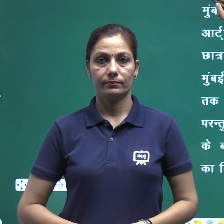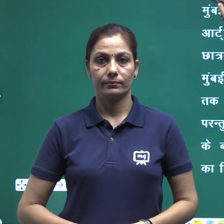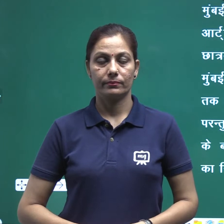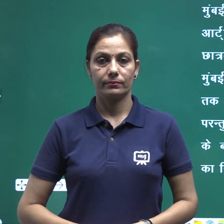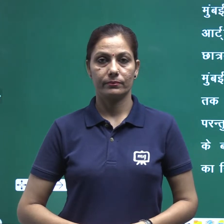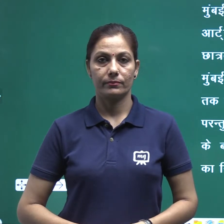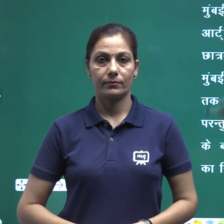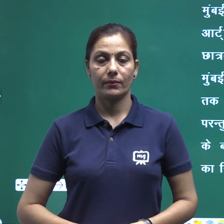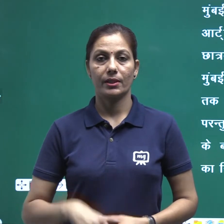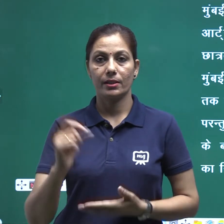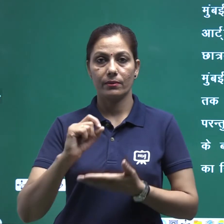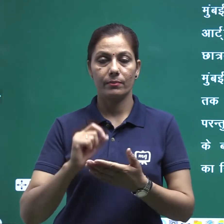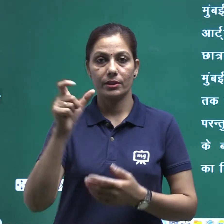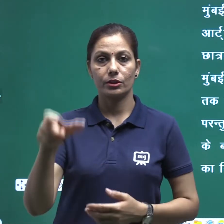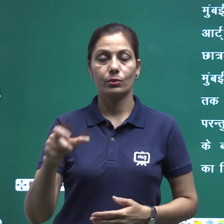लेखक को